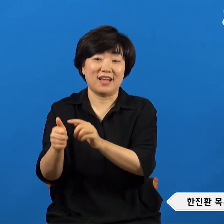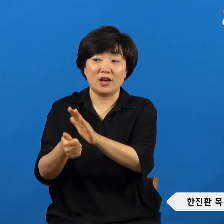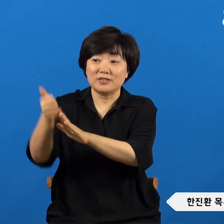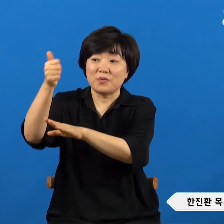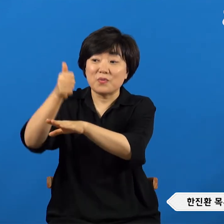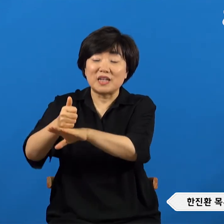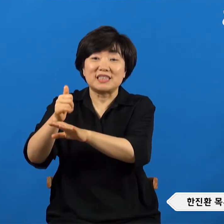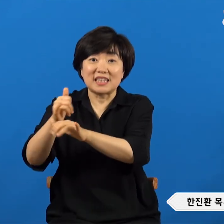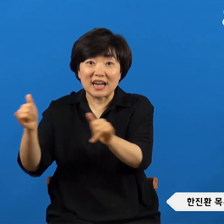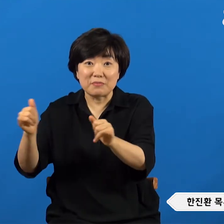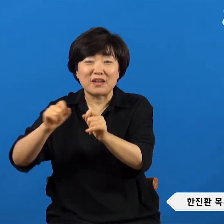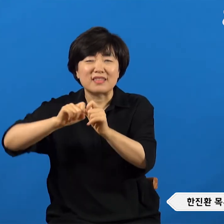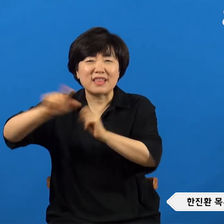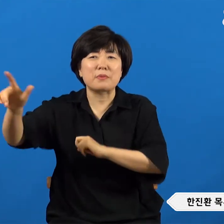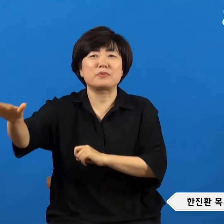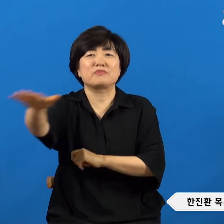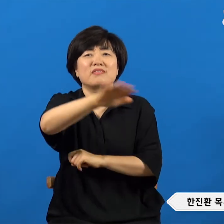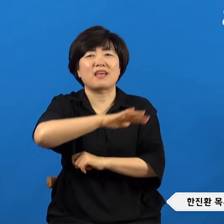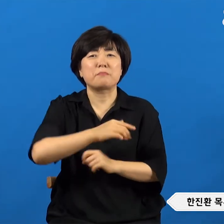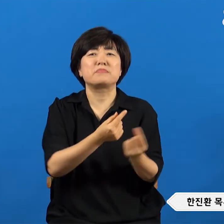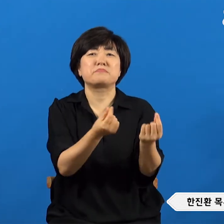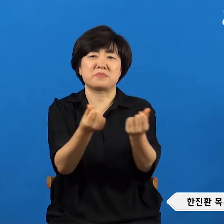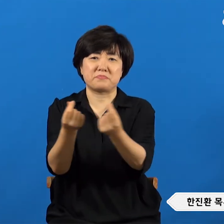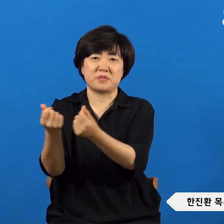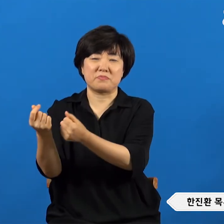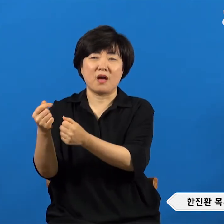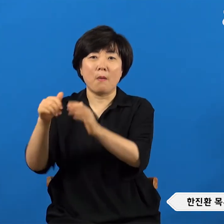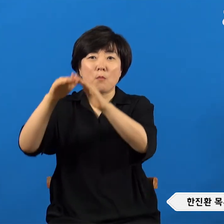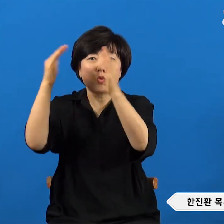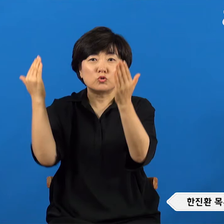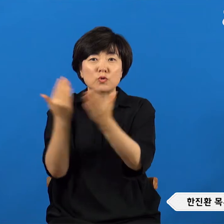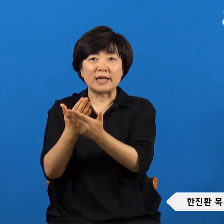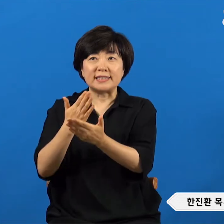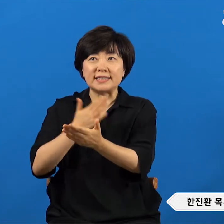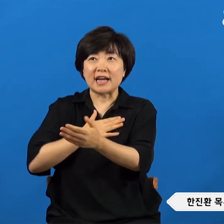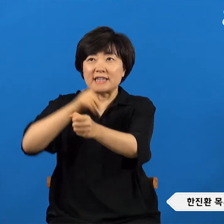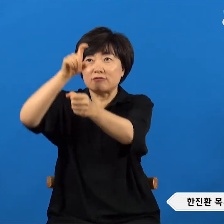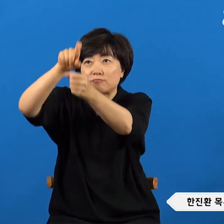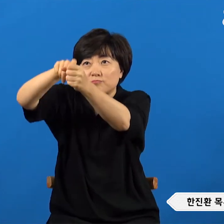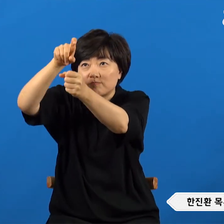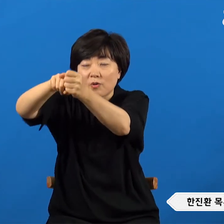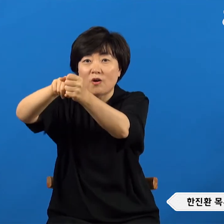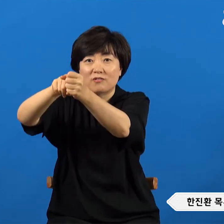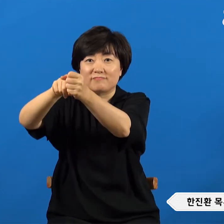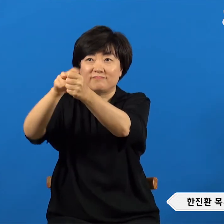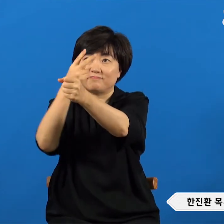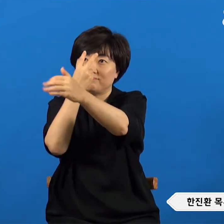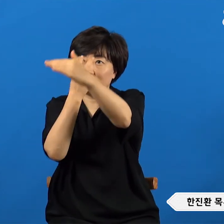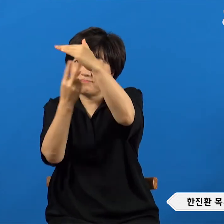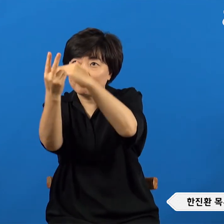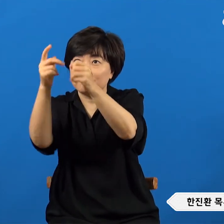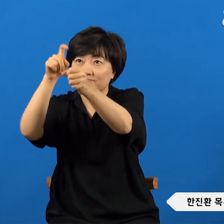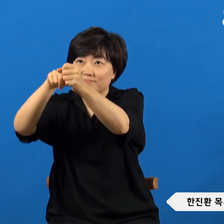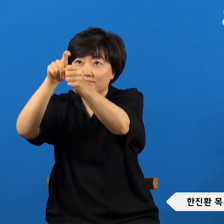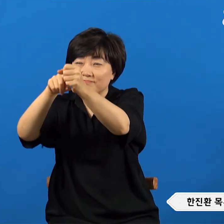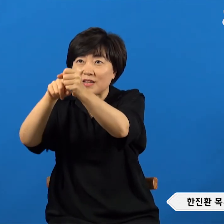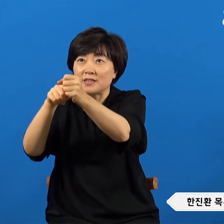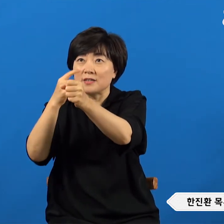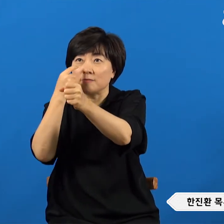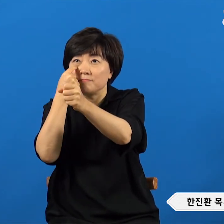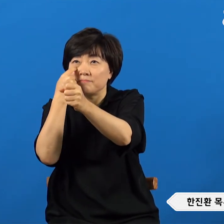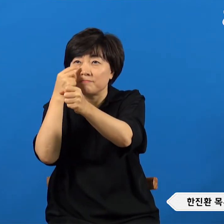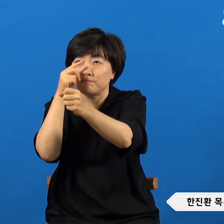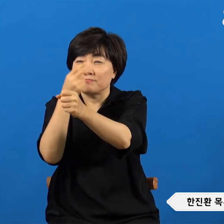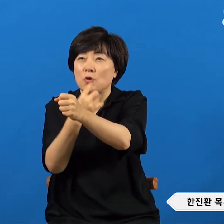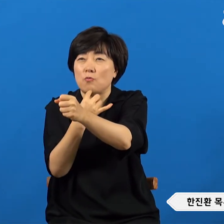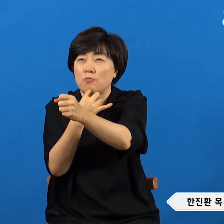성공한 사람들은 거의 다 마찬가지입니다. 모두가 자신이 꿈꾸는 목표에서 잠시도 눈을